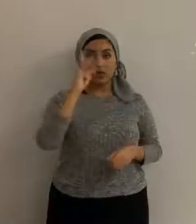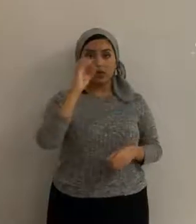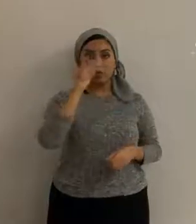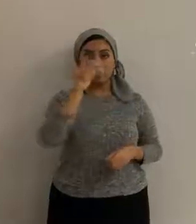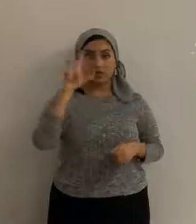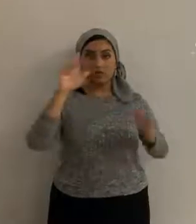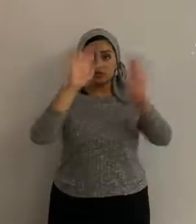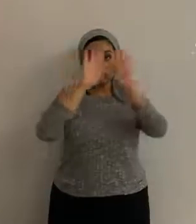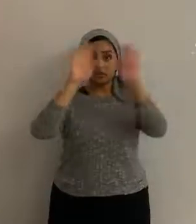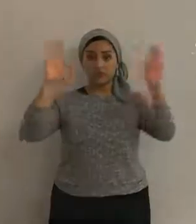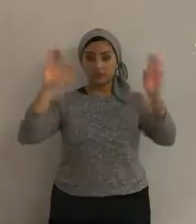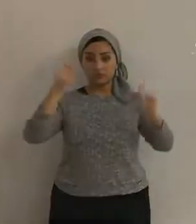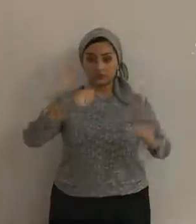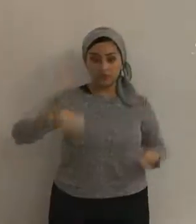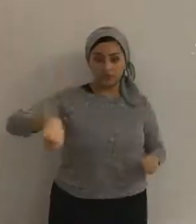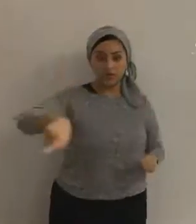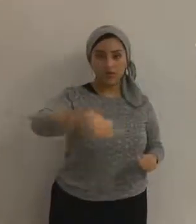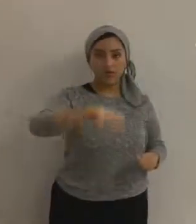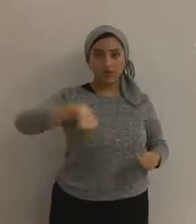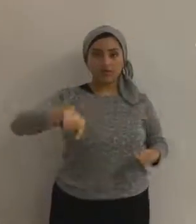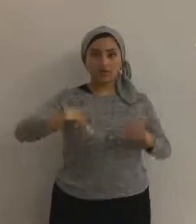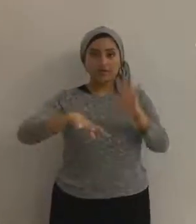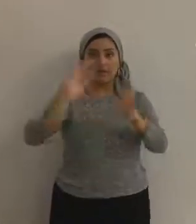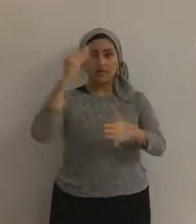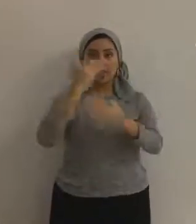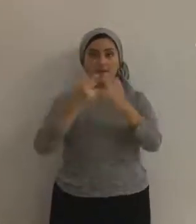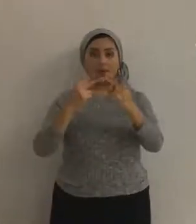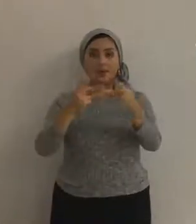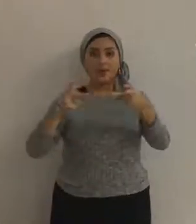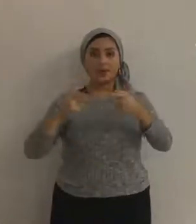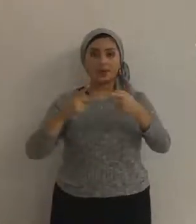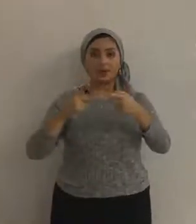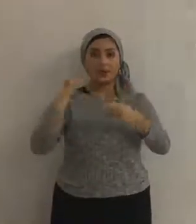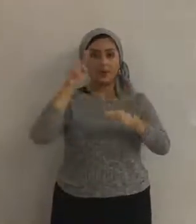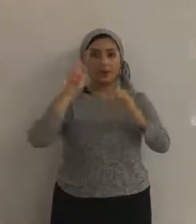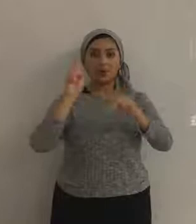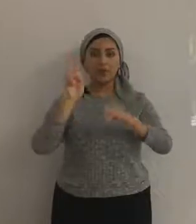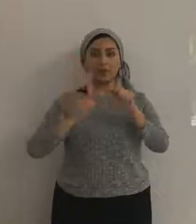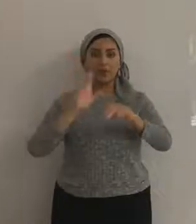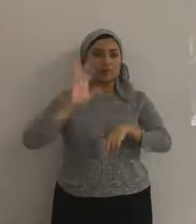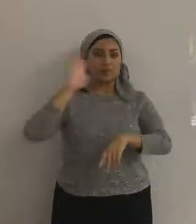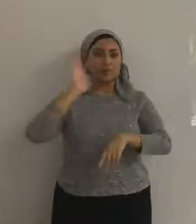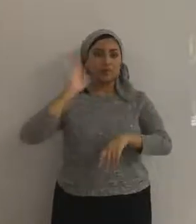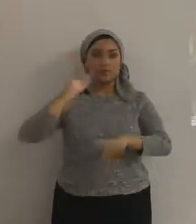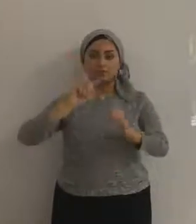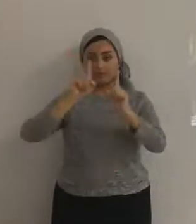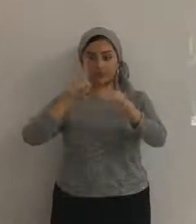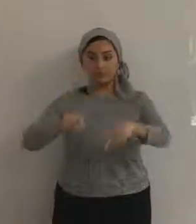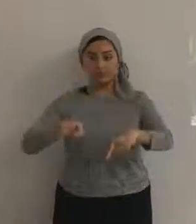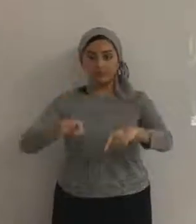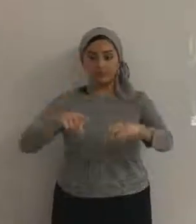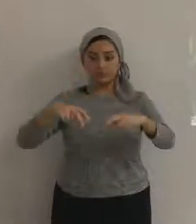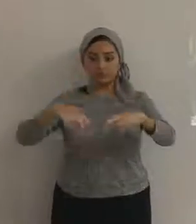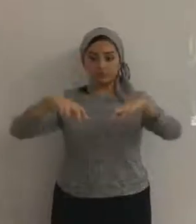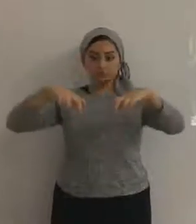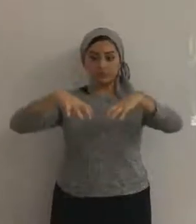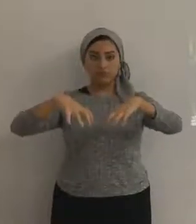Vean, y ahí yo explico en ese video todo lo que tú quieres oír, para que de